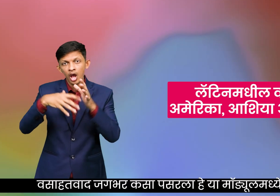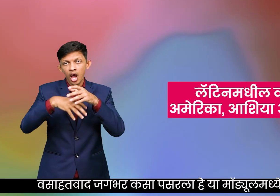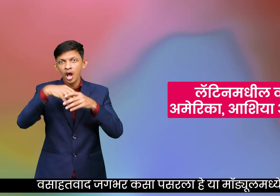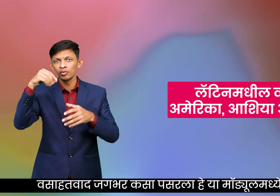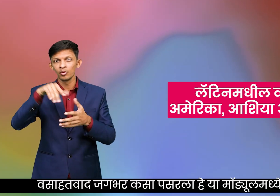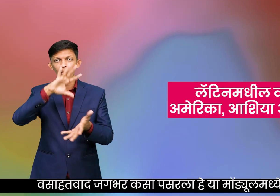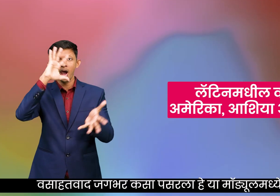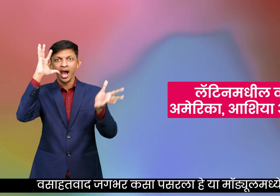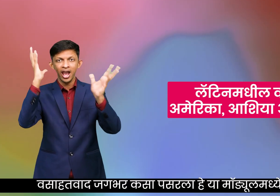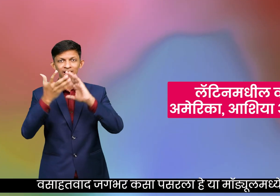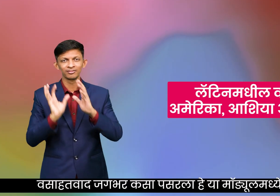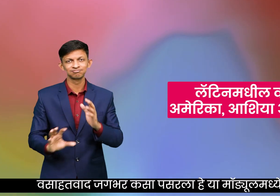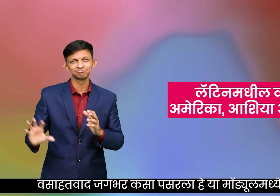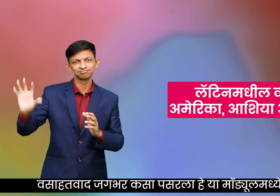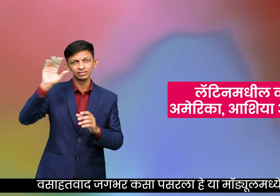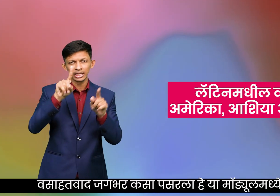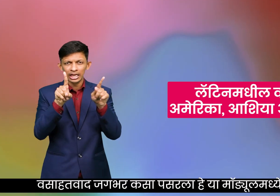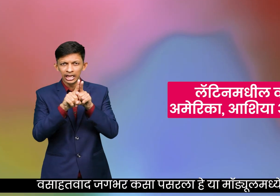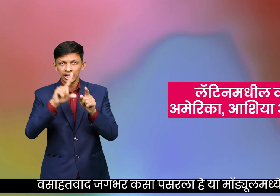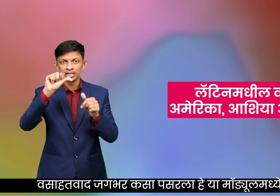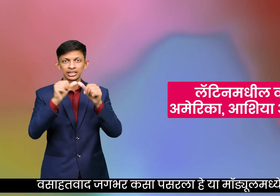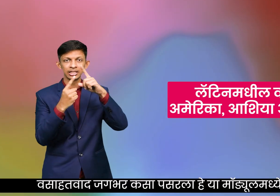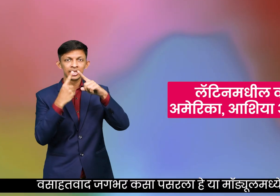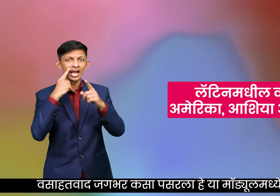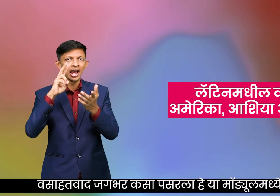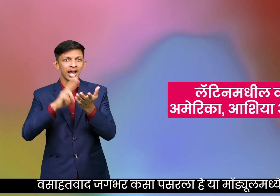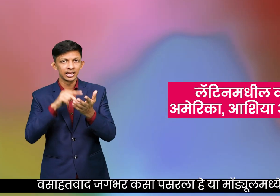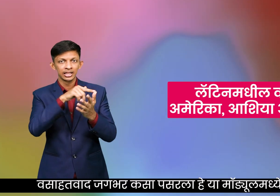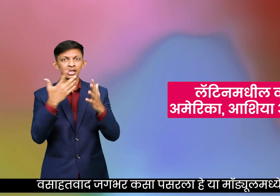वसाहतवाद जगभर कसा पसरला हे या मॉड्यूलमध्ये तुम्हाला समजेल.